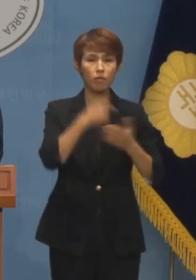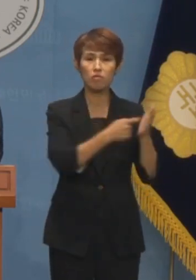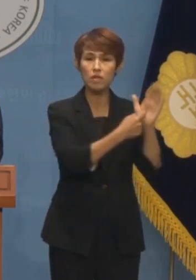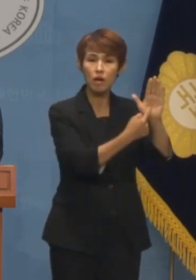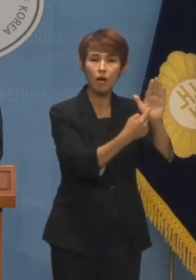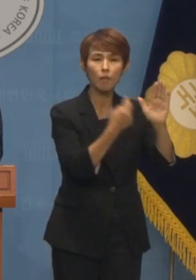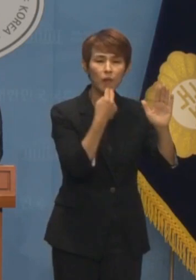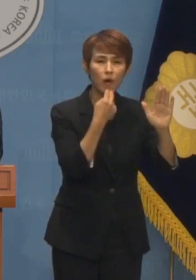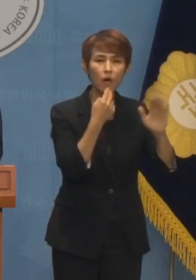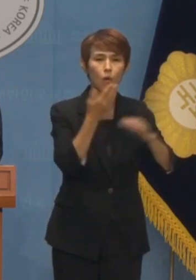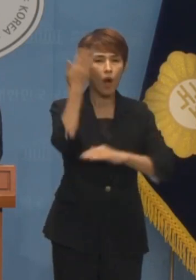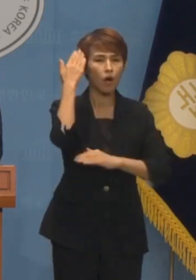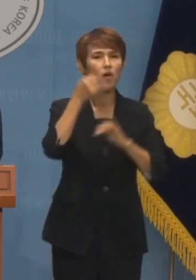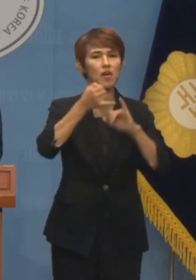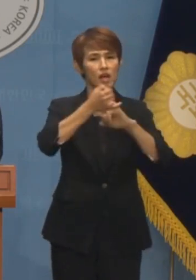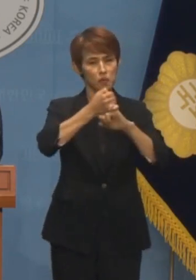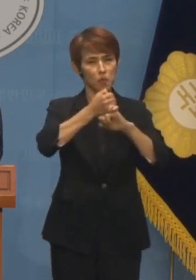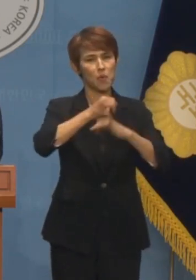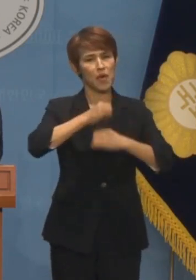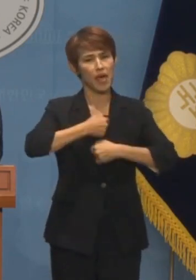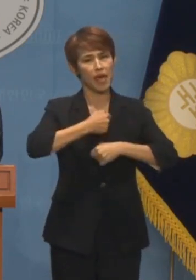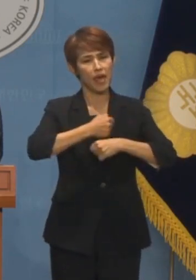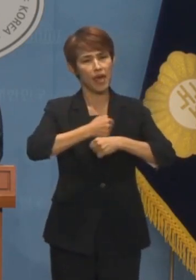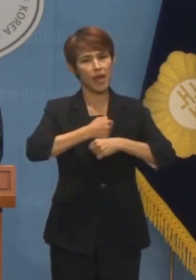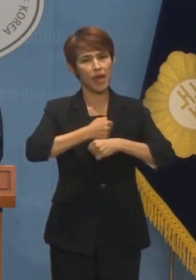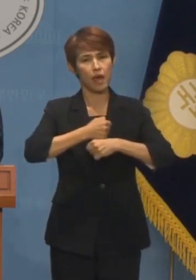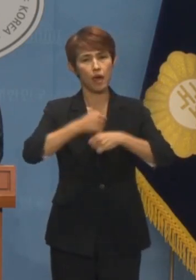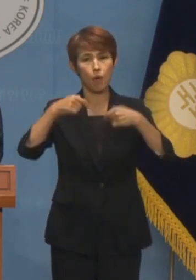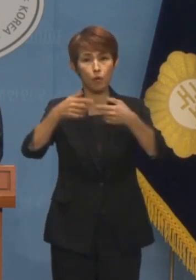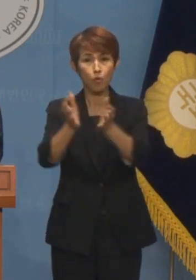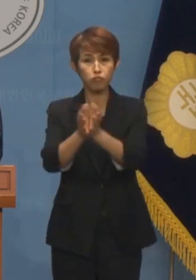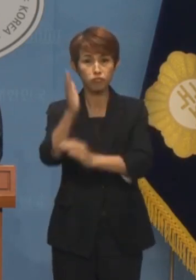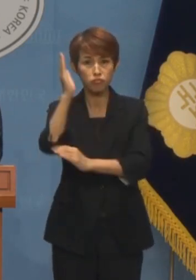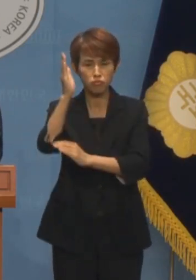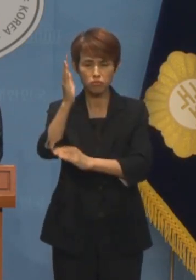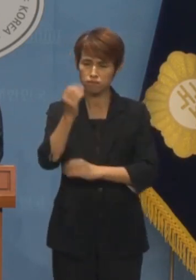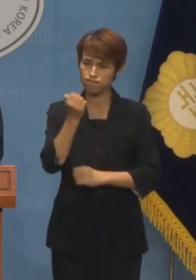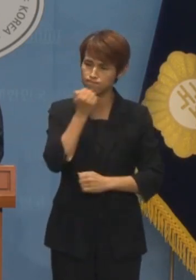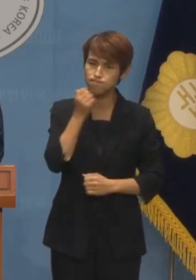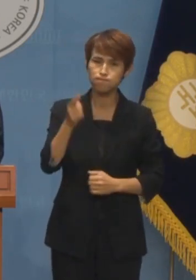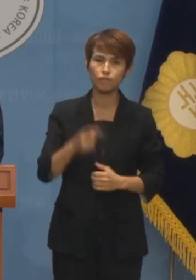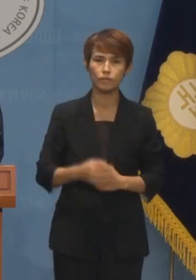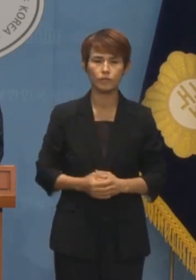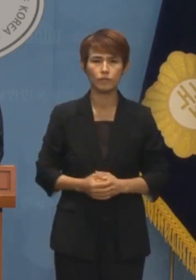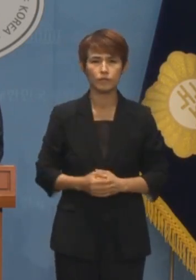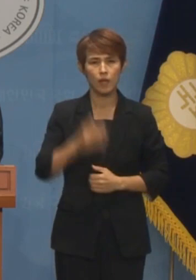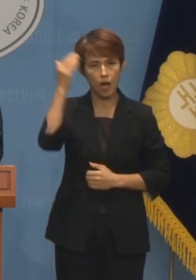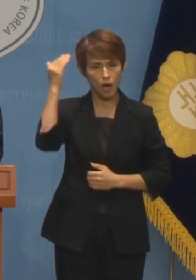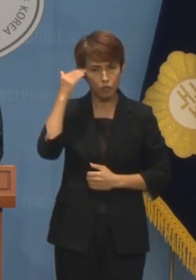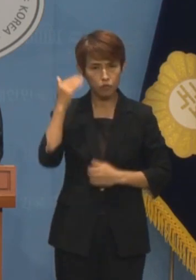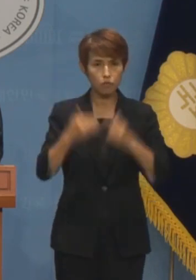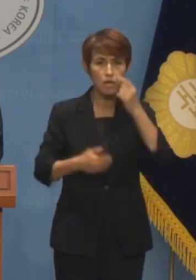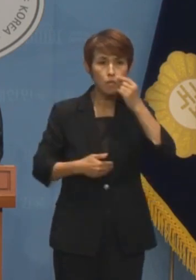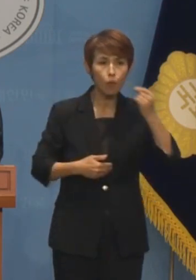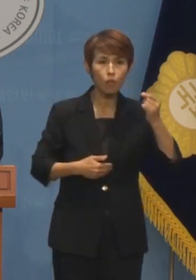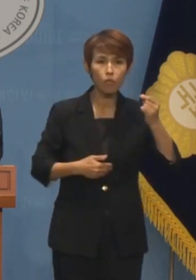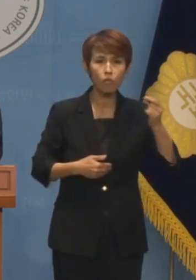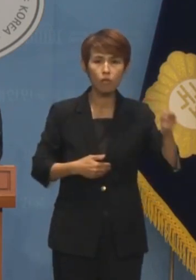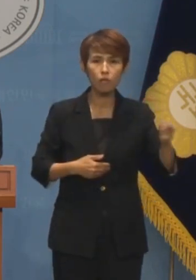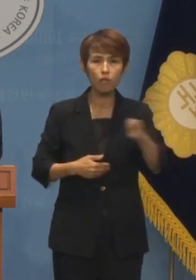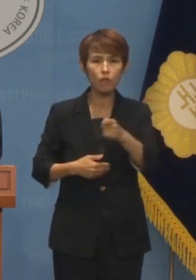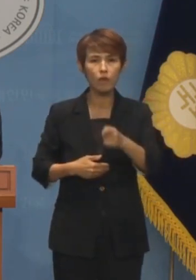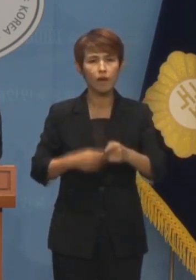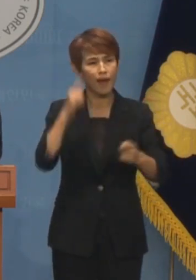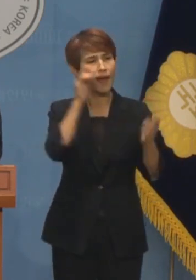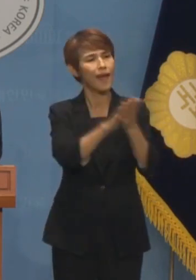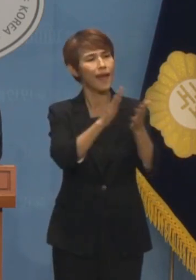약속 이어가겠다는 뜻이라고 해명한 외교부의 입장은 더 가관입니다. 한국과 일본이 언제부터 말하지